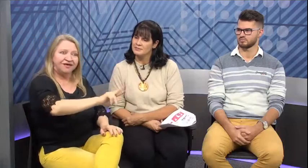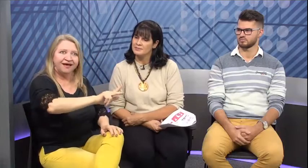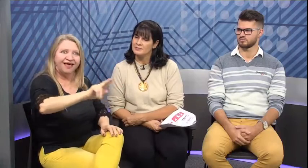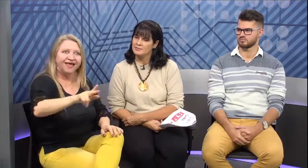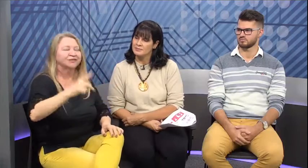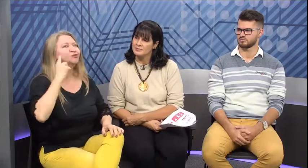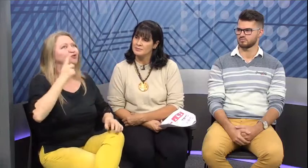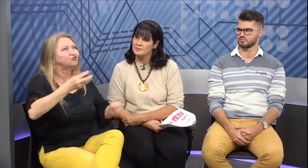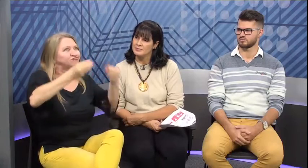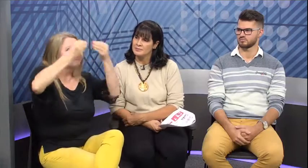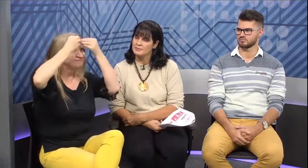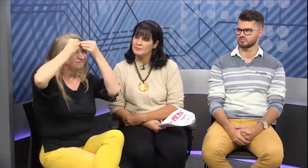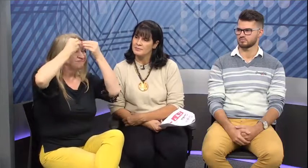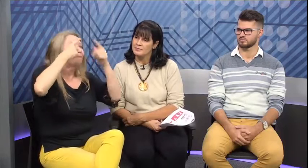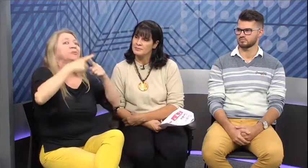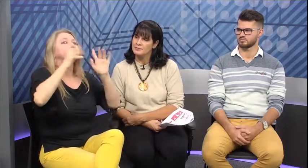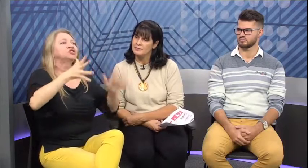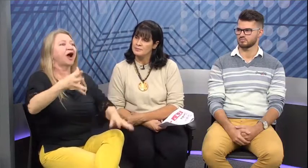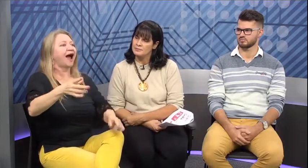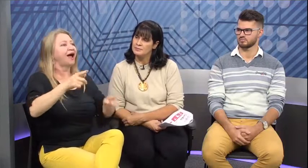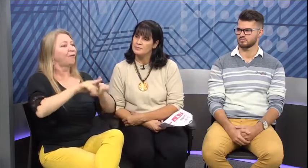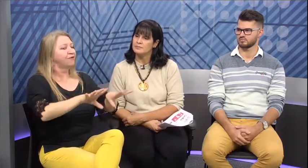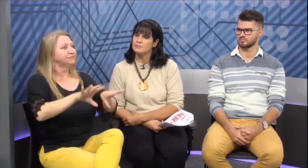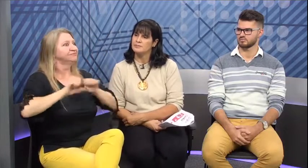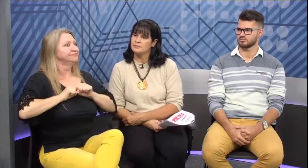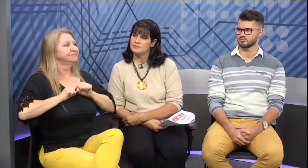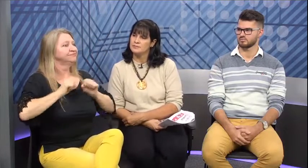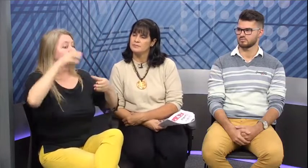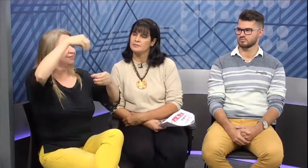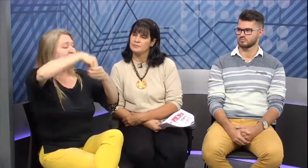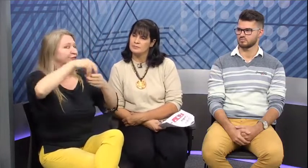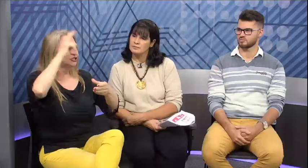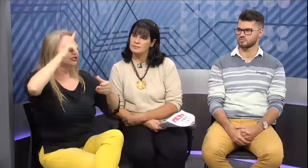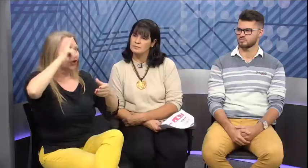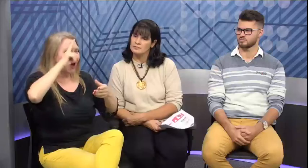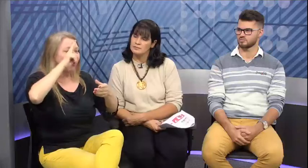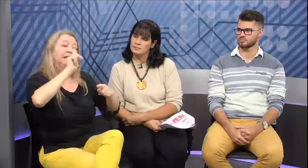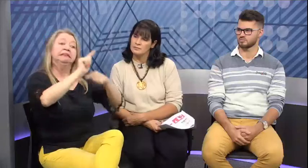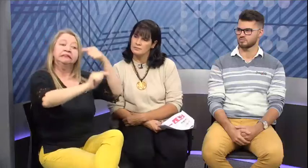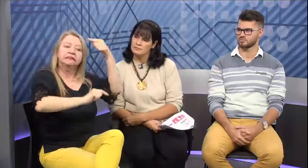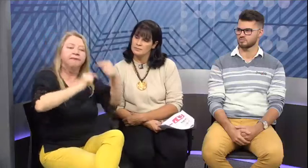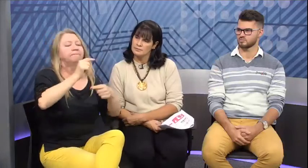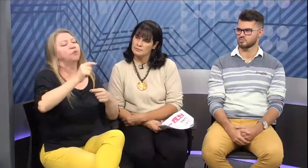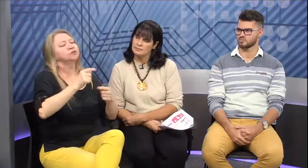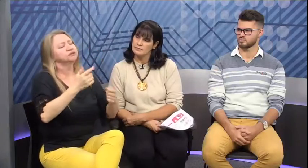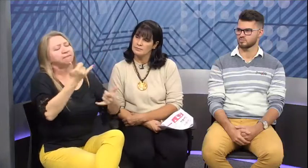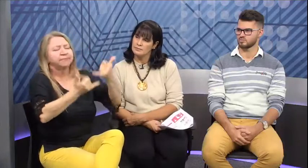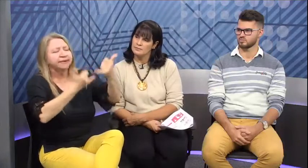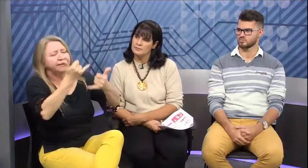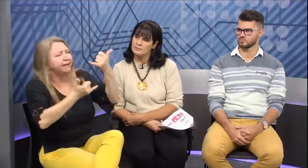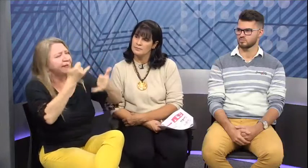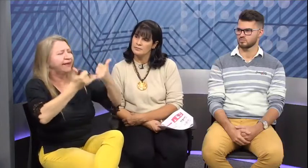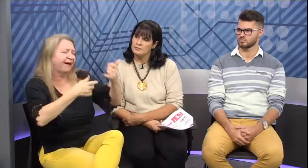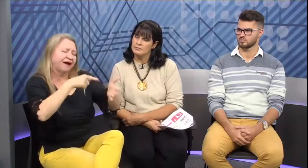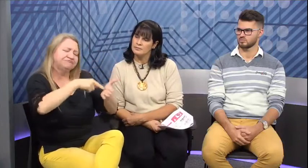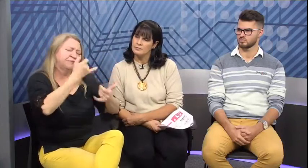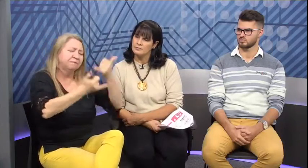de participar e recontavam de maneira diferente, porque cada criança ia construindo no seu repertório